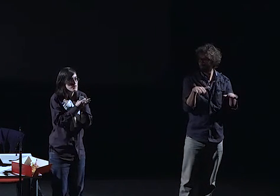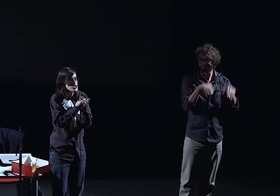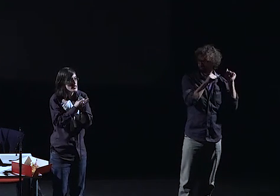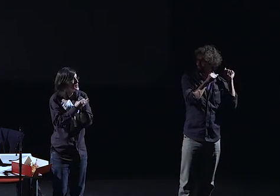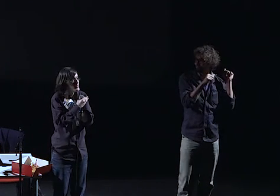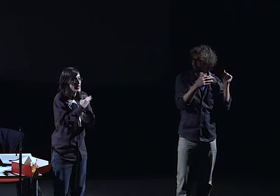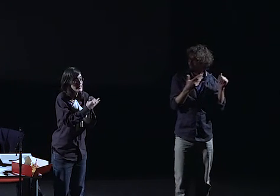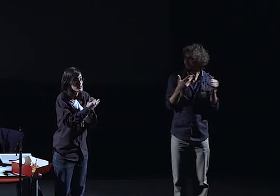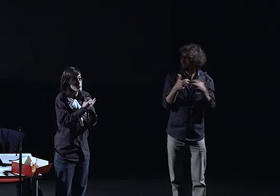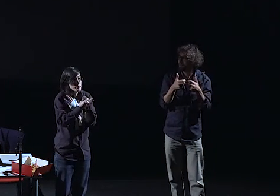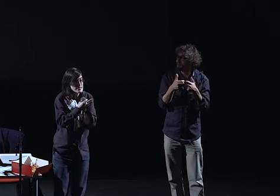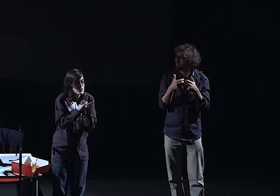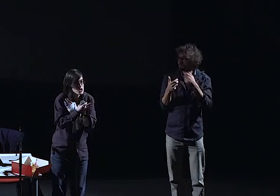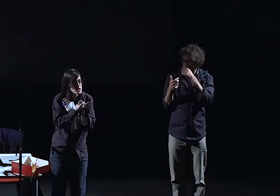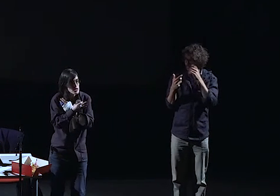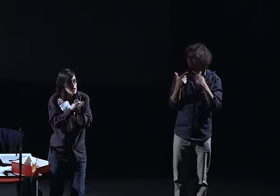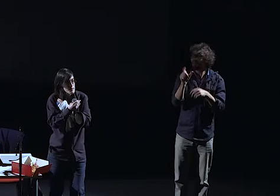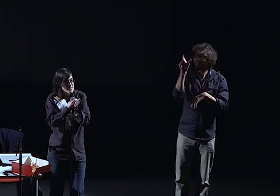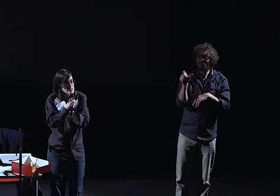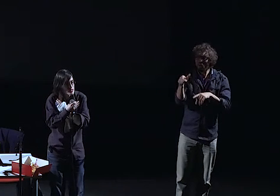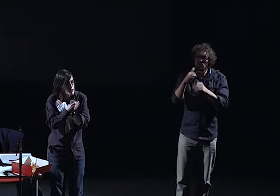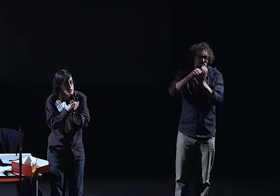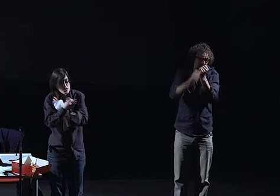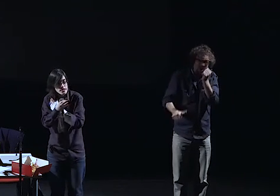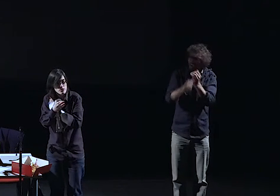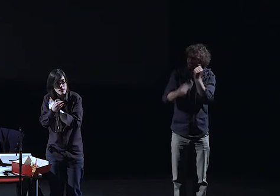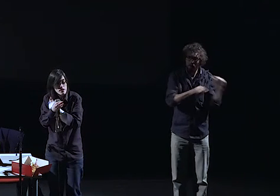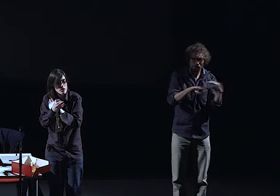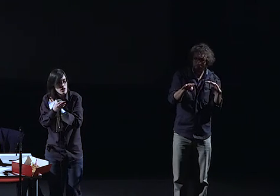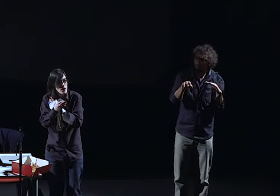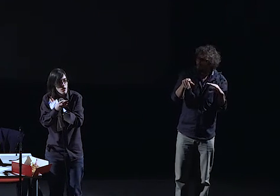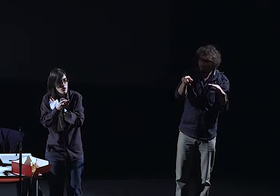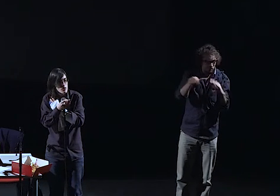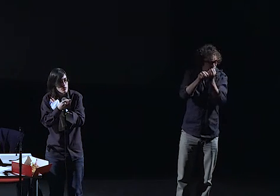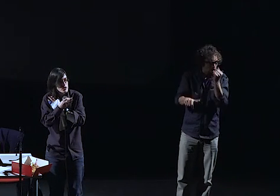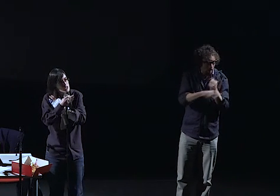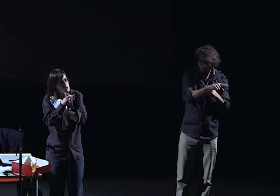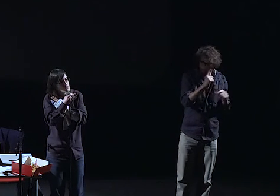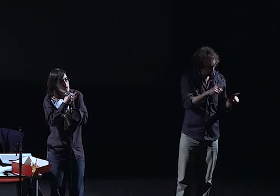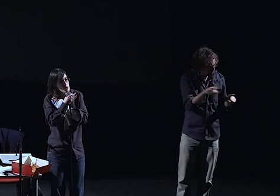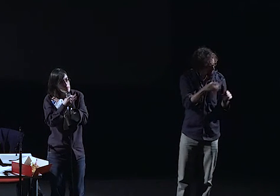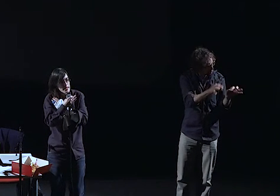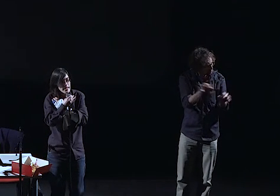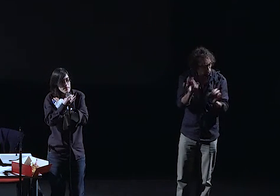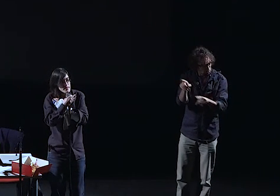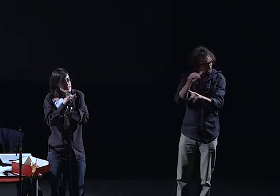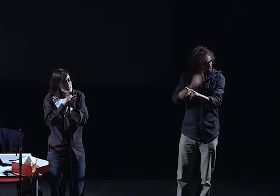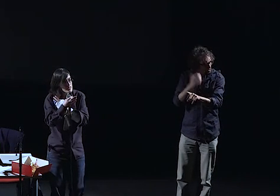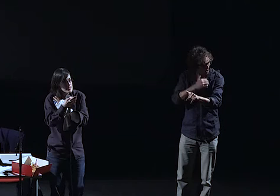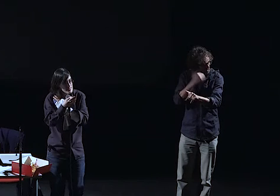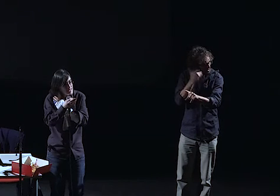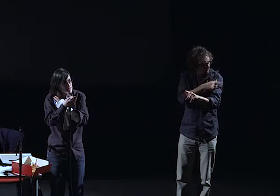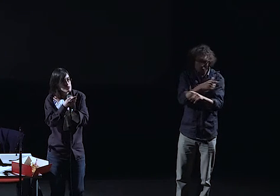que le mec qui fait chier, il est mis à l'écart parce qu'il fait chier. Parce qu'il sent très bien qu'il fait chier et qu'il s'en va. Enfin, là, je fais de l'utopie, mais